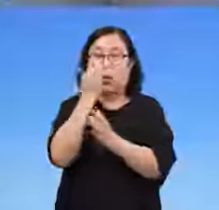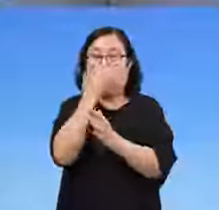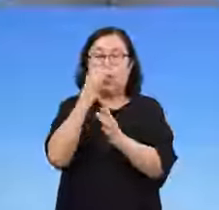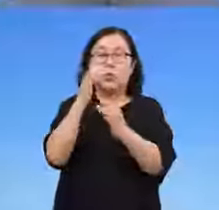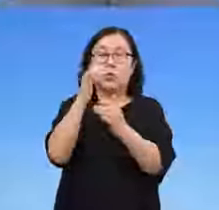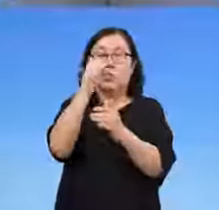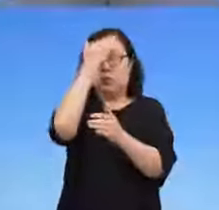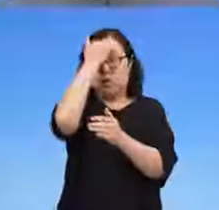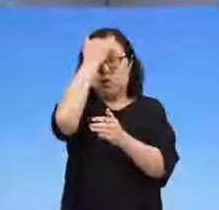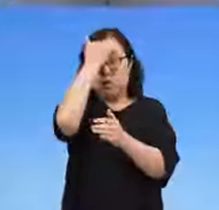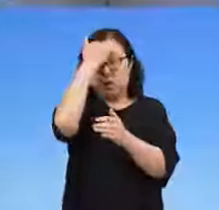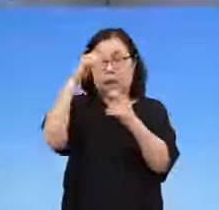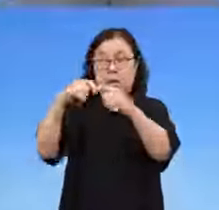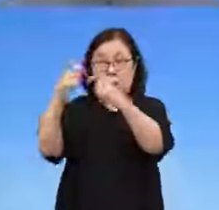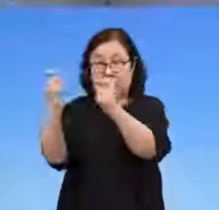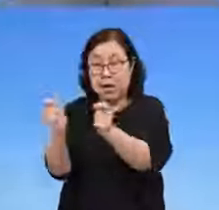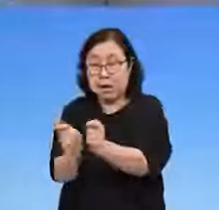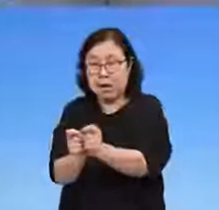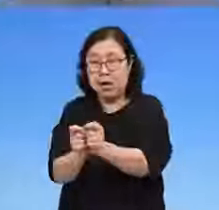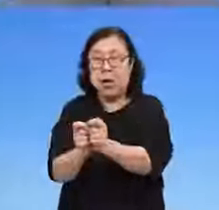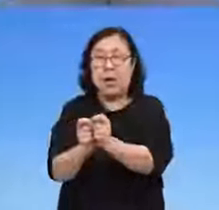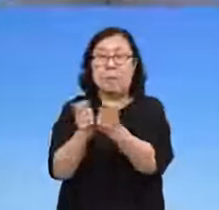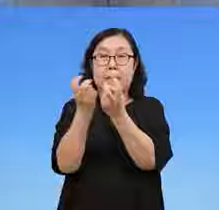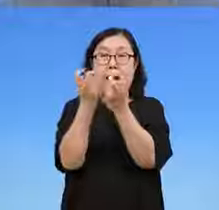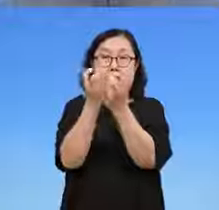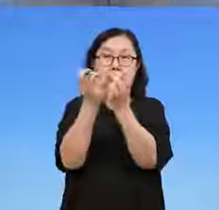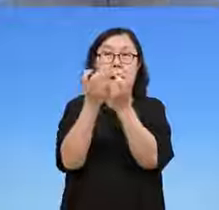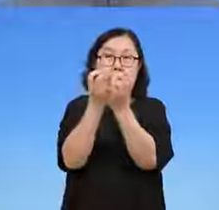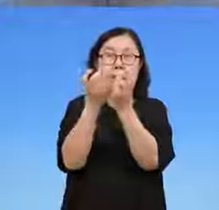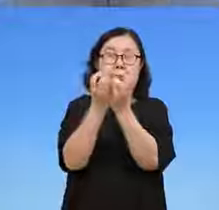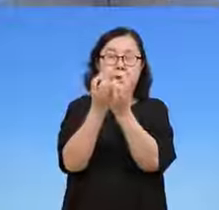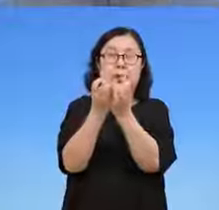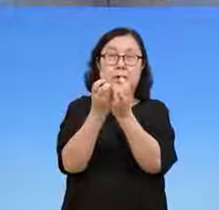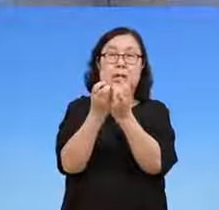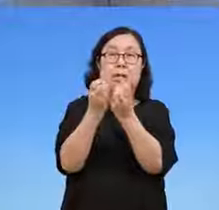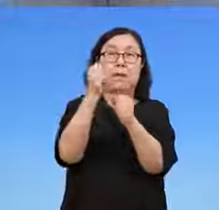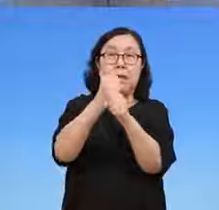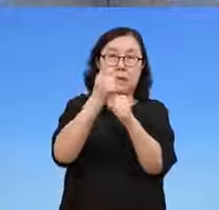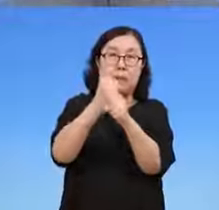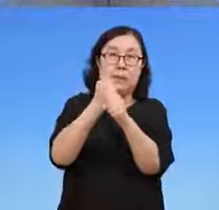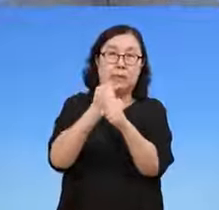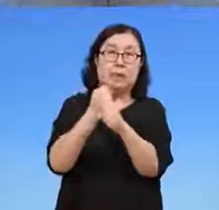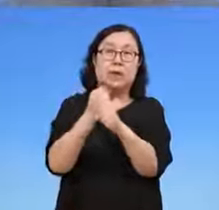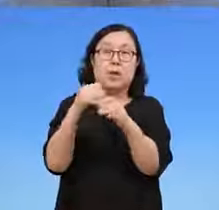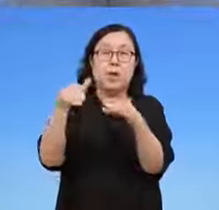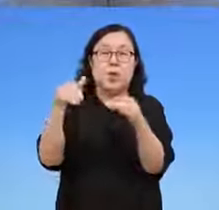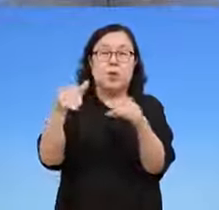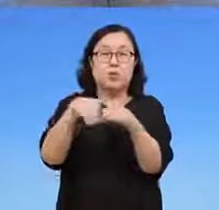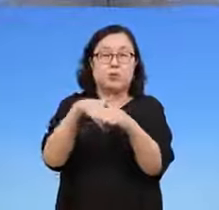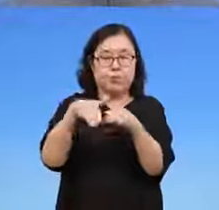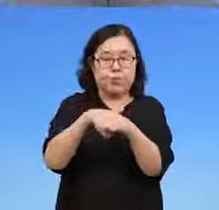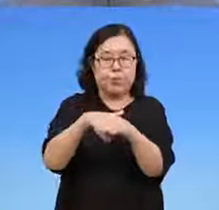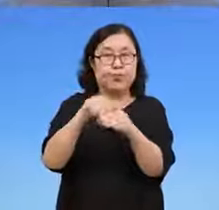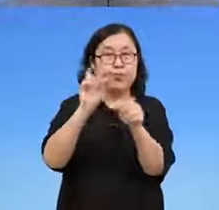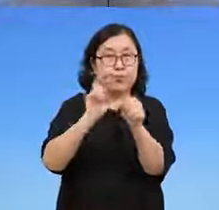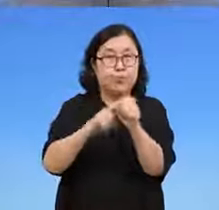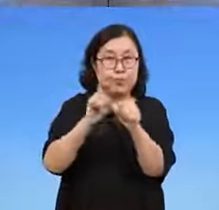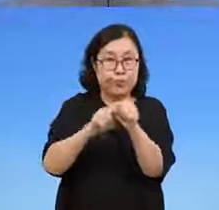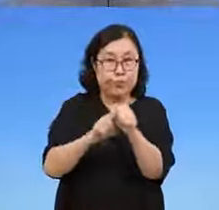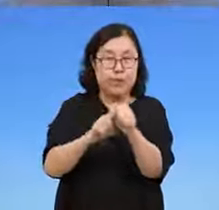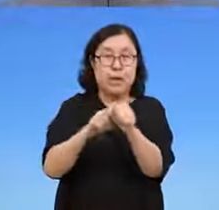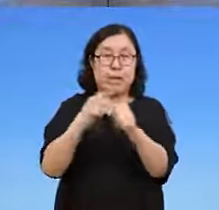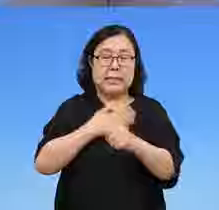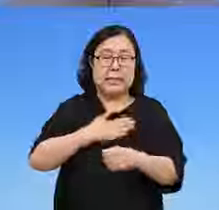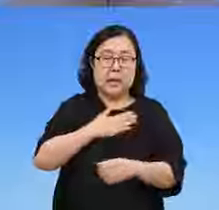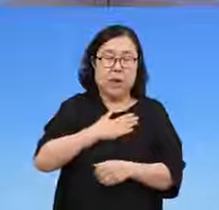마련했는데요. 첫 번째로는 이 책을 번역하는 과정에서 좀 번역이 애매하게 문화적이고 정서적이고